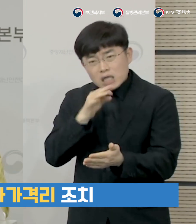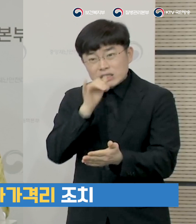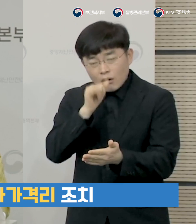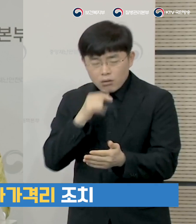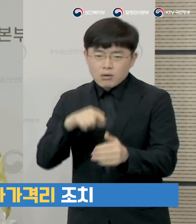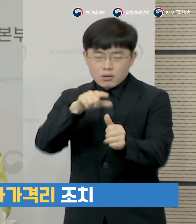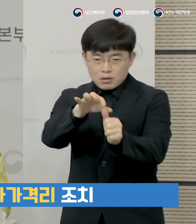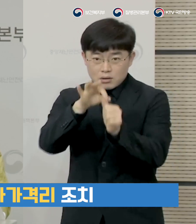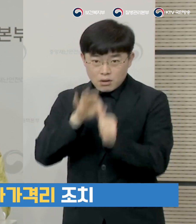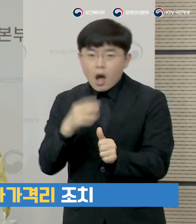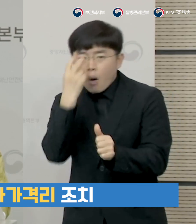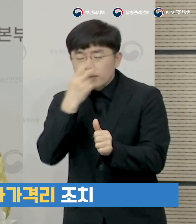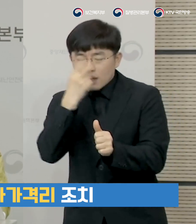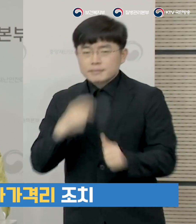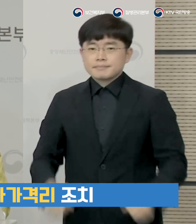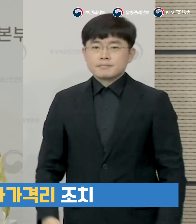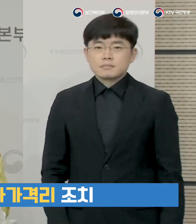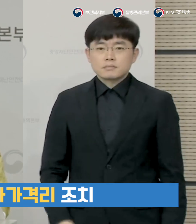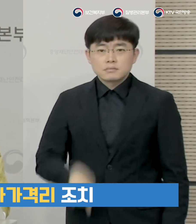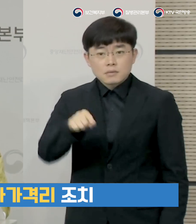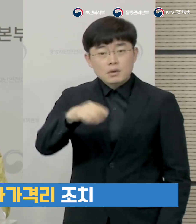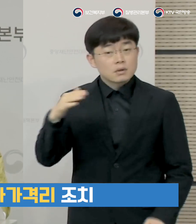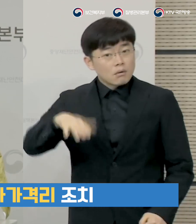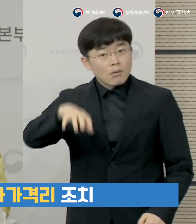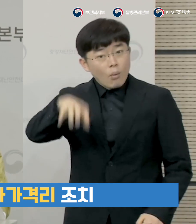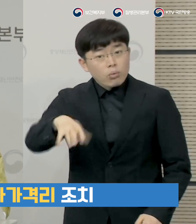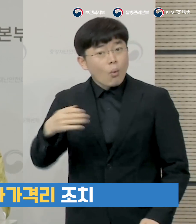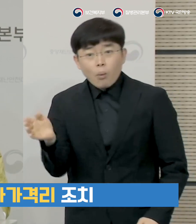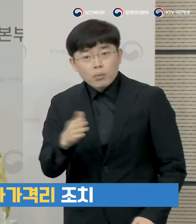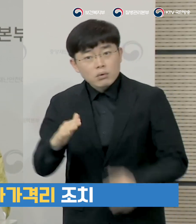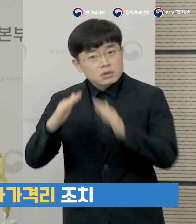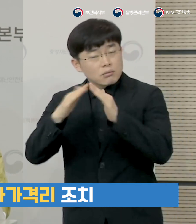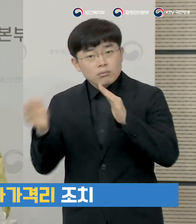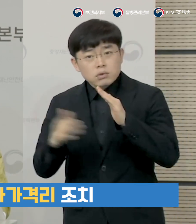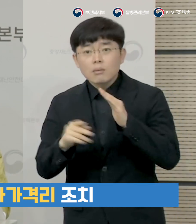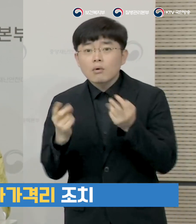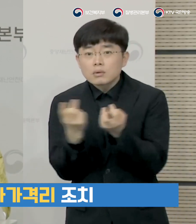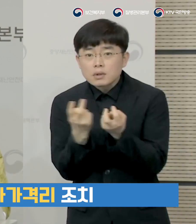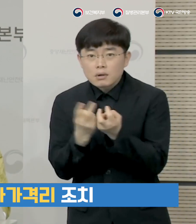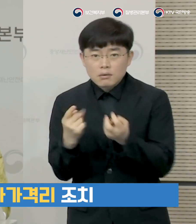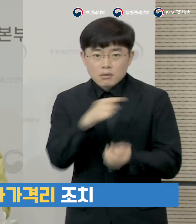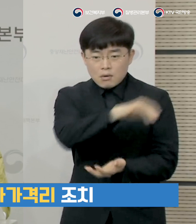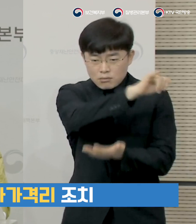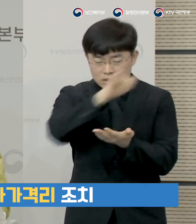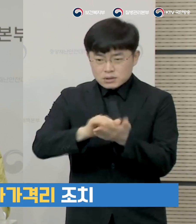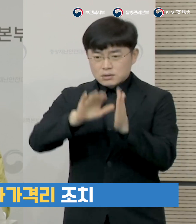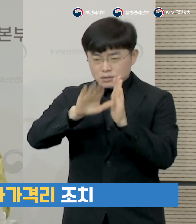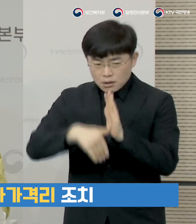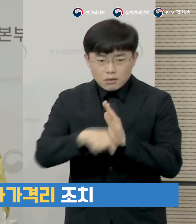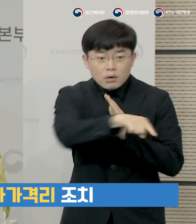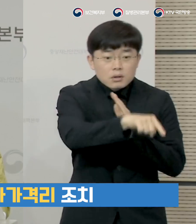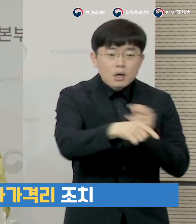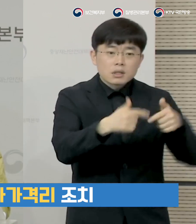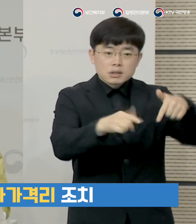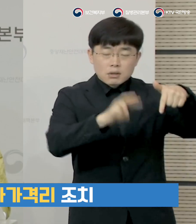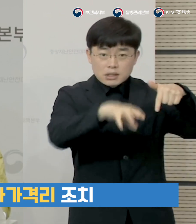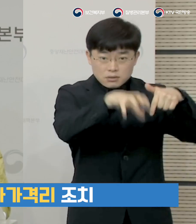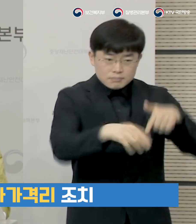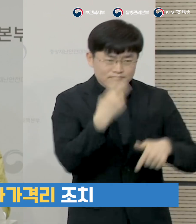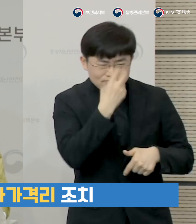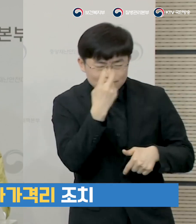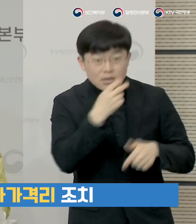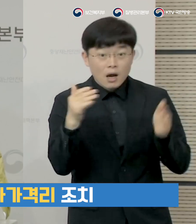됩니다. 일정한 거소가 없는 단기 체류 목적의 외국인은 입국 과정에서 진단검사를 실시하여 음성을 확인하고